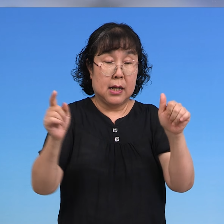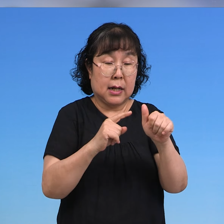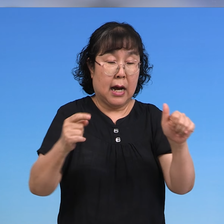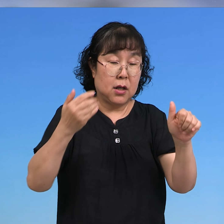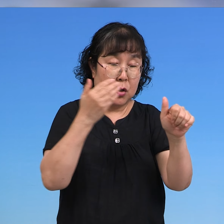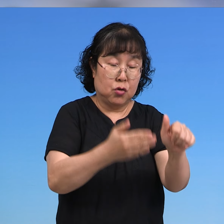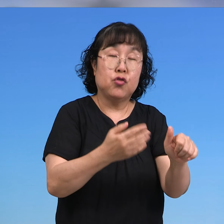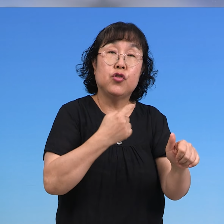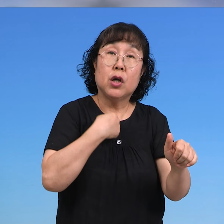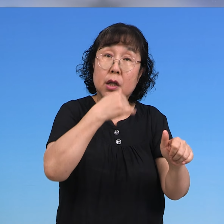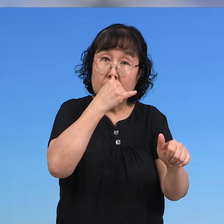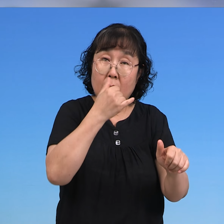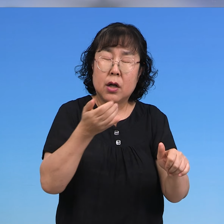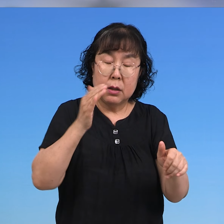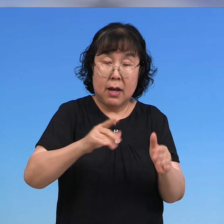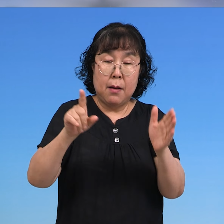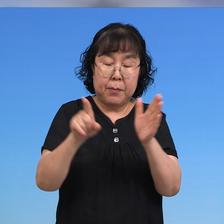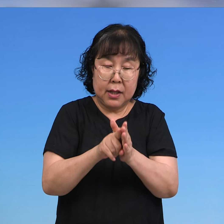두려움이 없어지지 않아요.